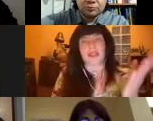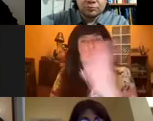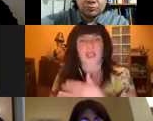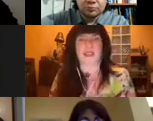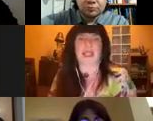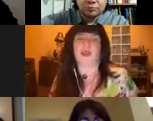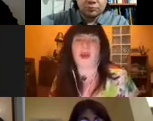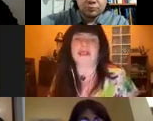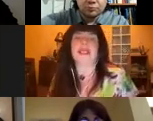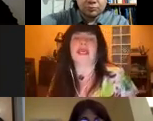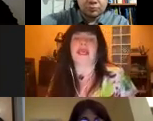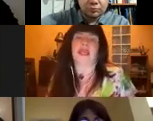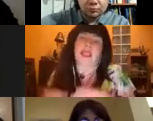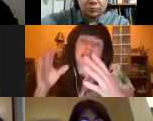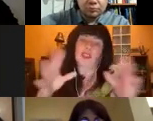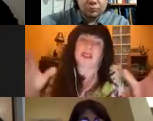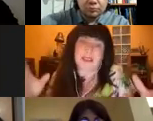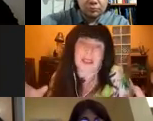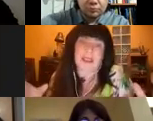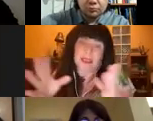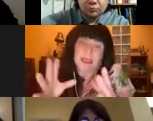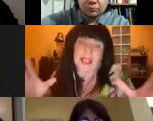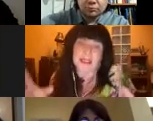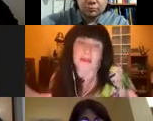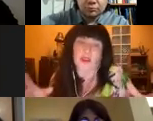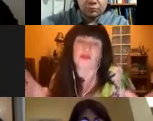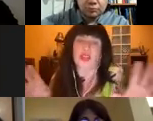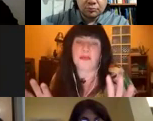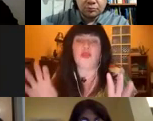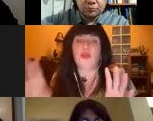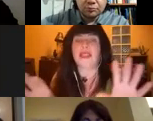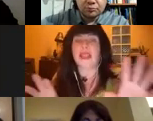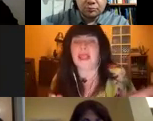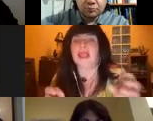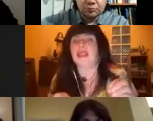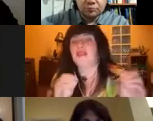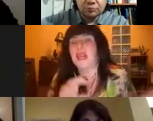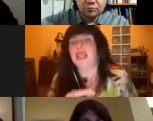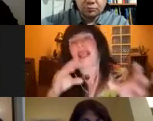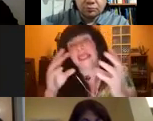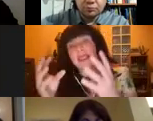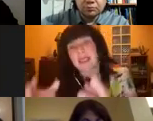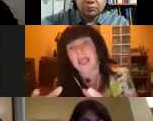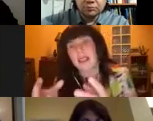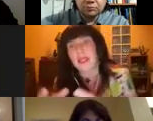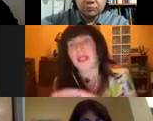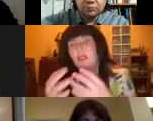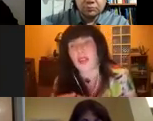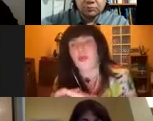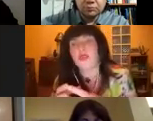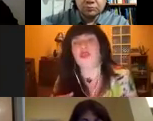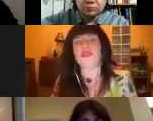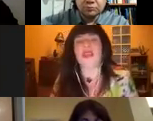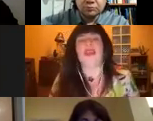de tipología de lenguas. La descripción desde la sistémico-funcional involucra etapas de identificar y caracterizar también